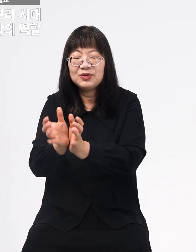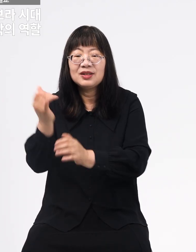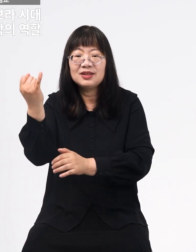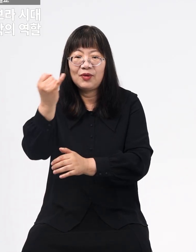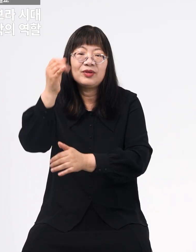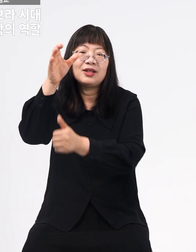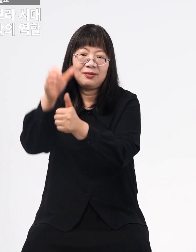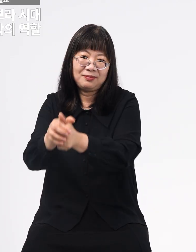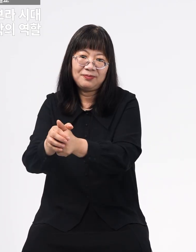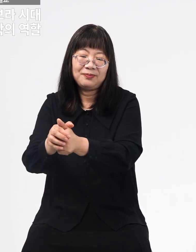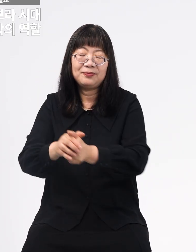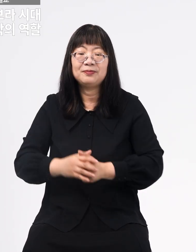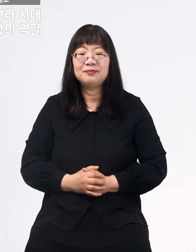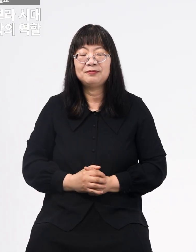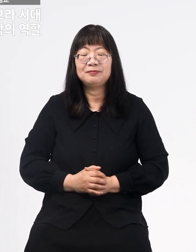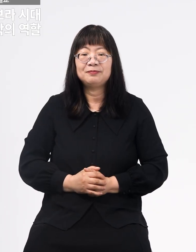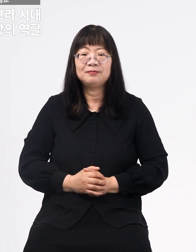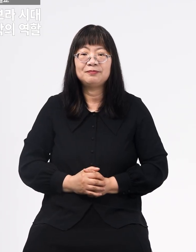찍게 만듭니다.